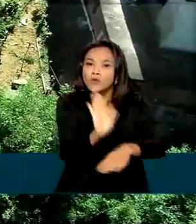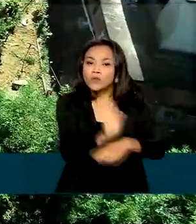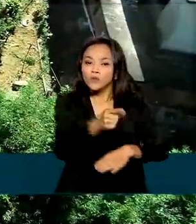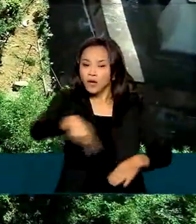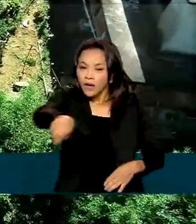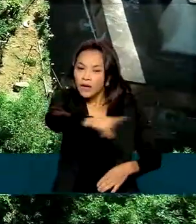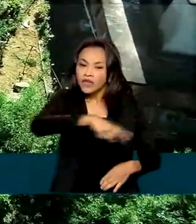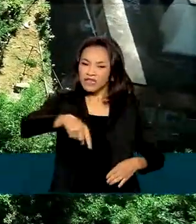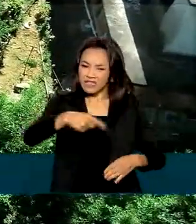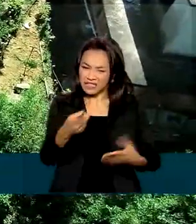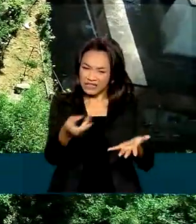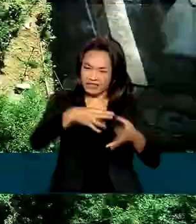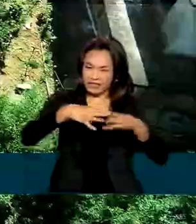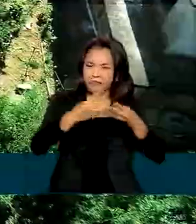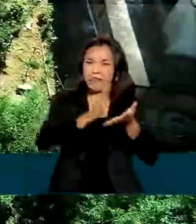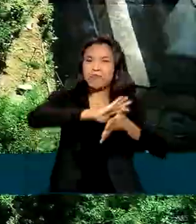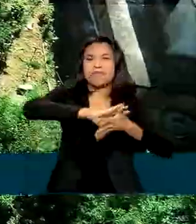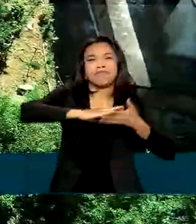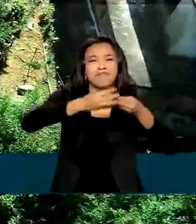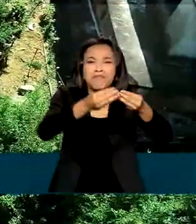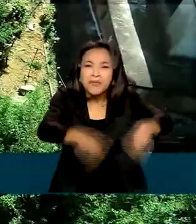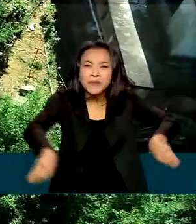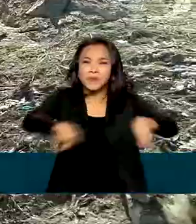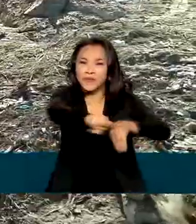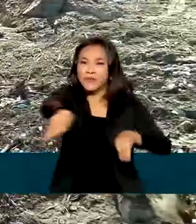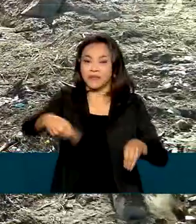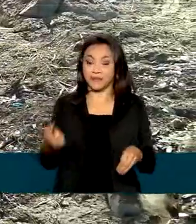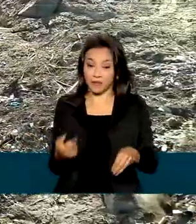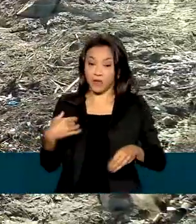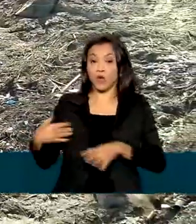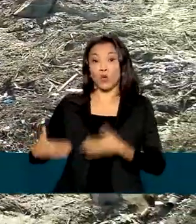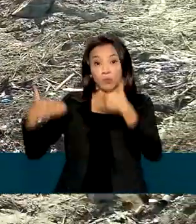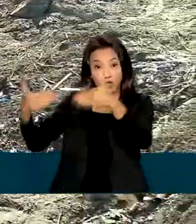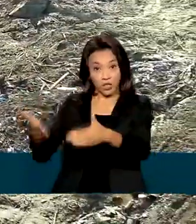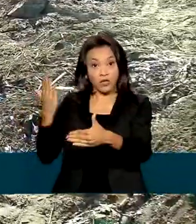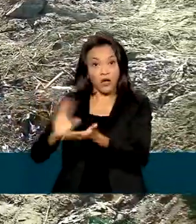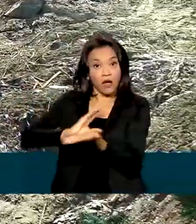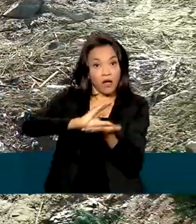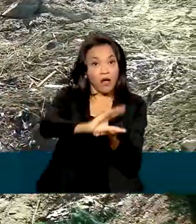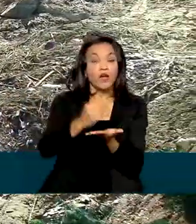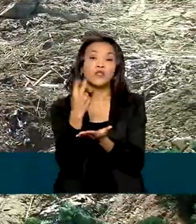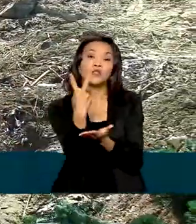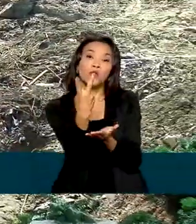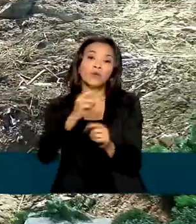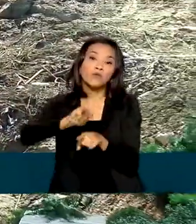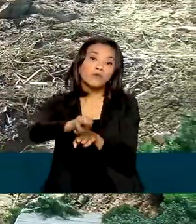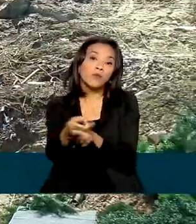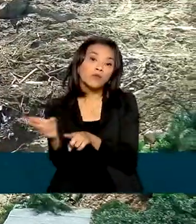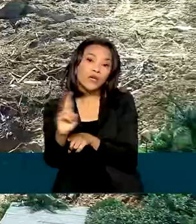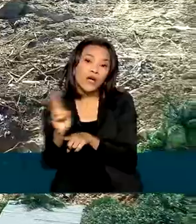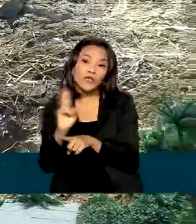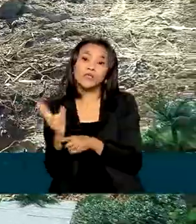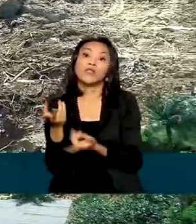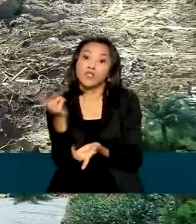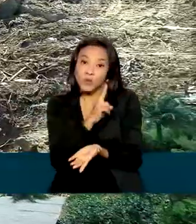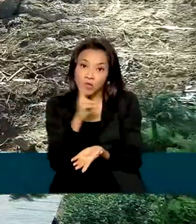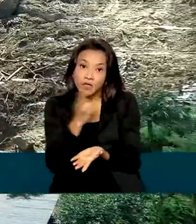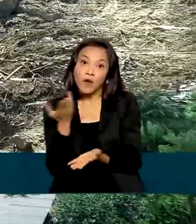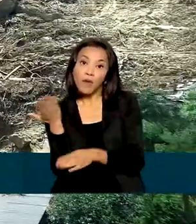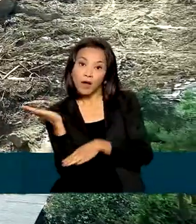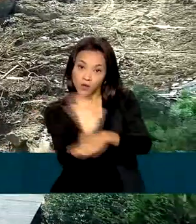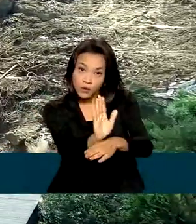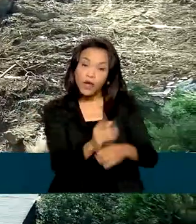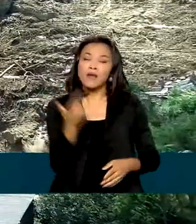pela chuva. O Ministério do Desenvolvimento Regional já liberou R$ 2 milhões em caráter emergencial e mais